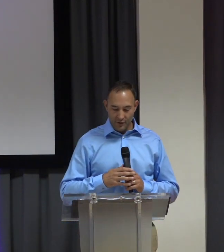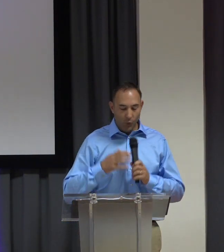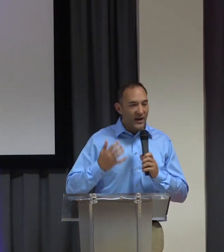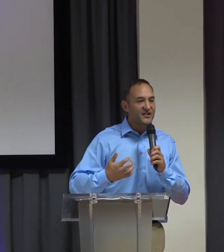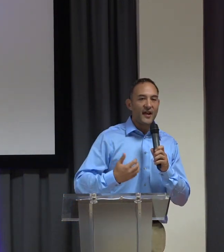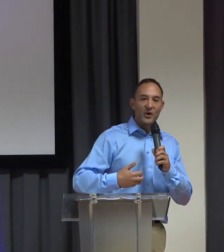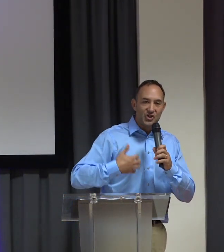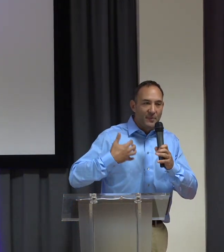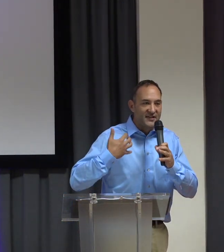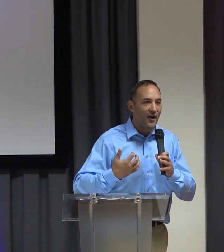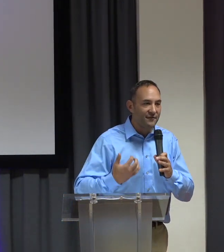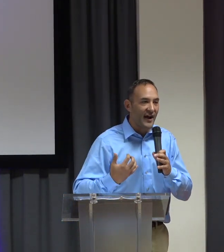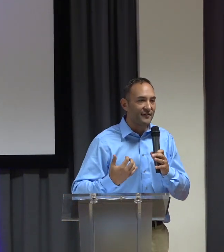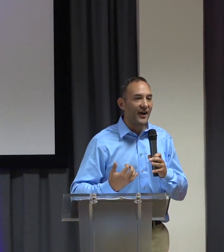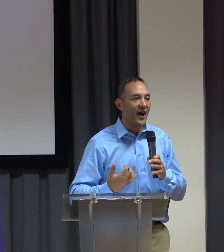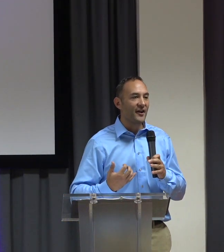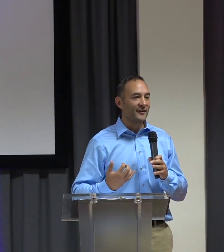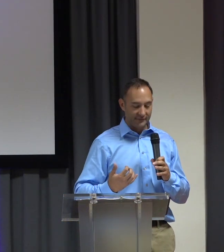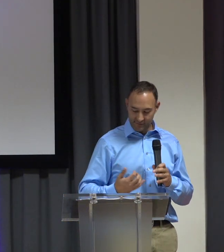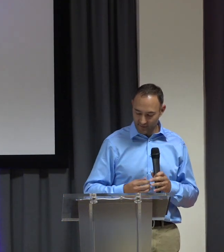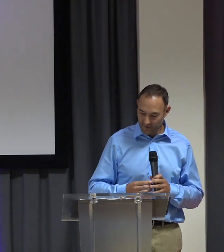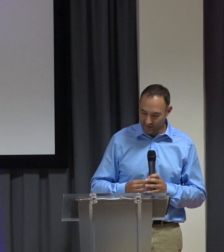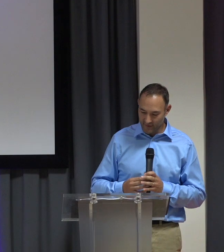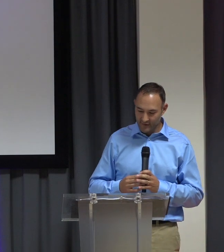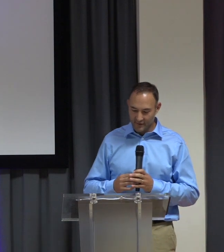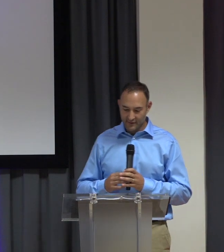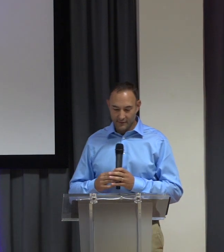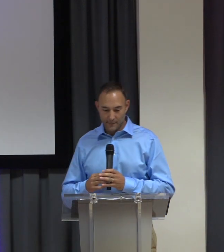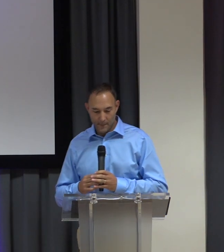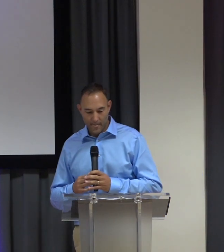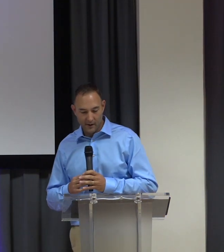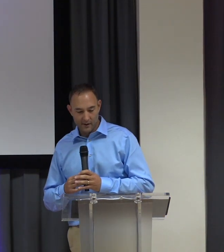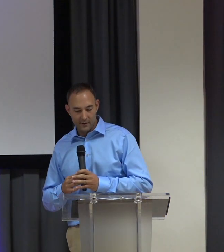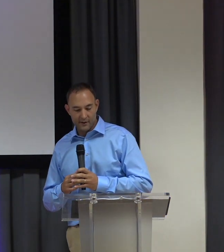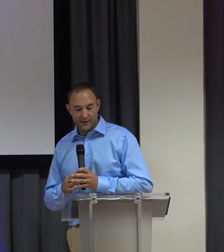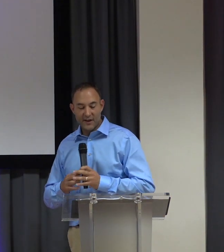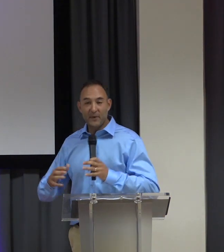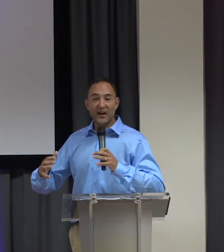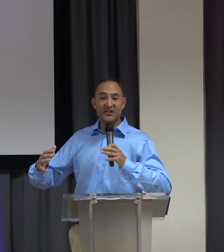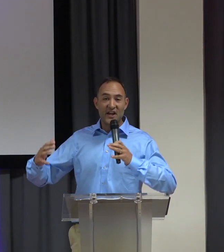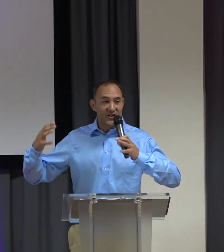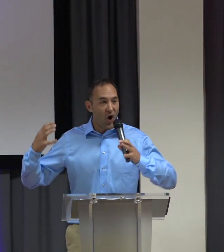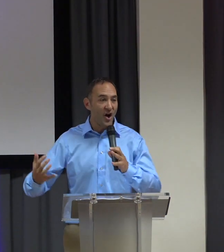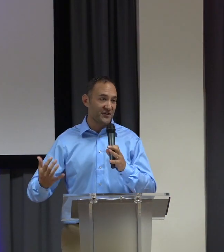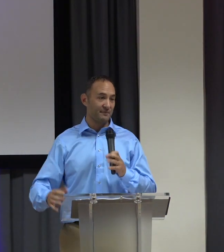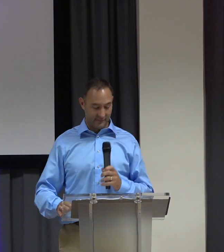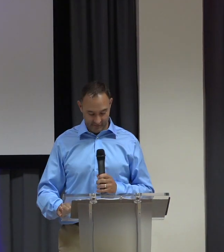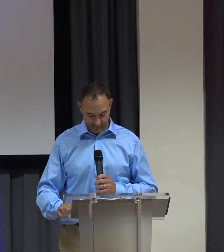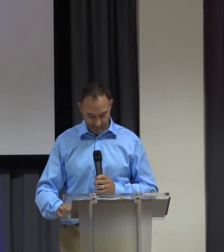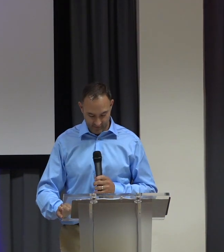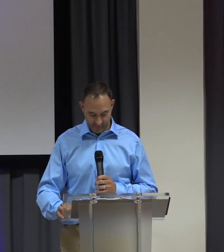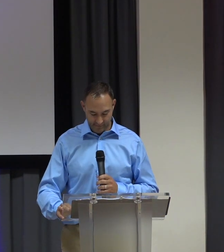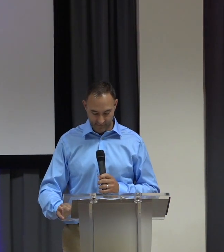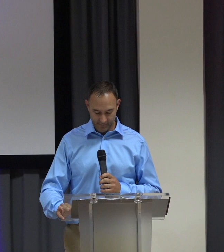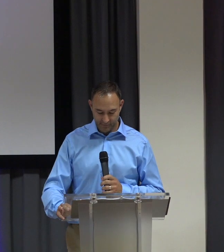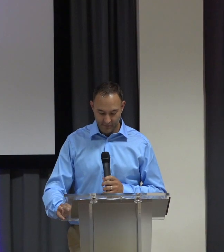positive. The reason that we should be terrified of God Parce que la raison pour laquelle nous devons être terrifiés devant Dieu, is because he is awesome. c'est parce